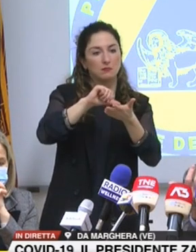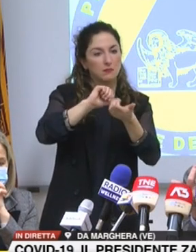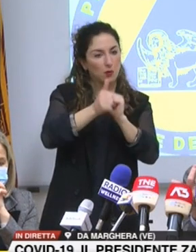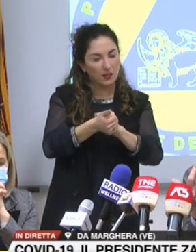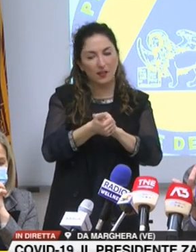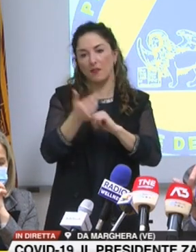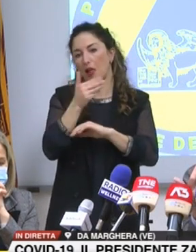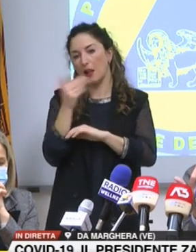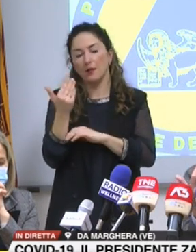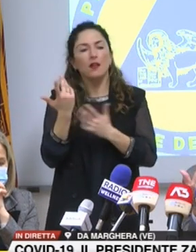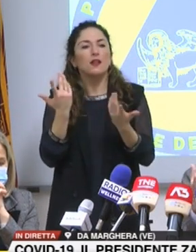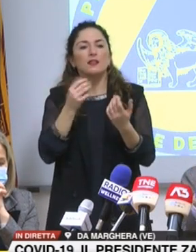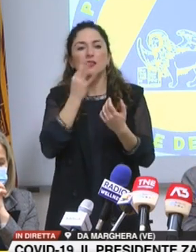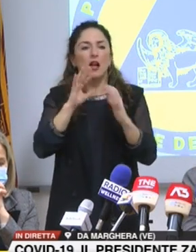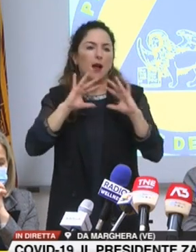cioè cambia il mondo.